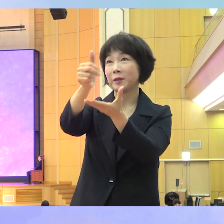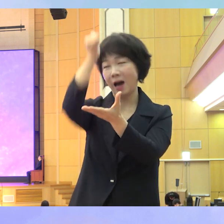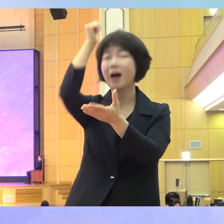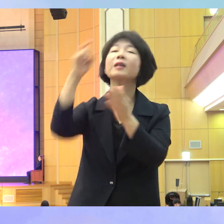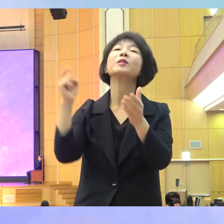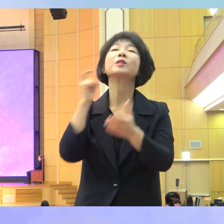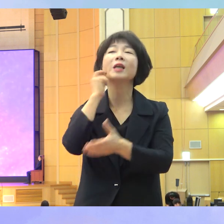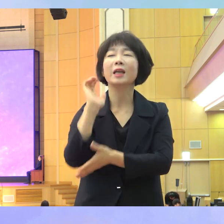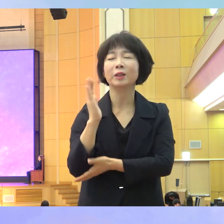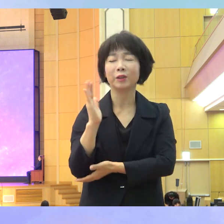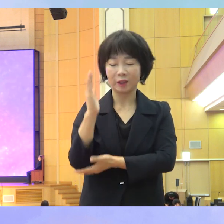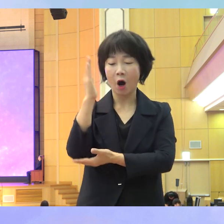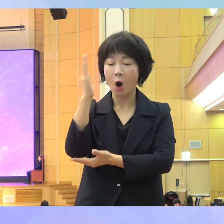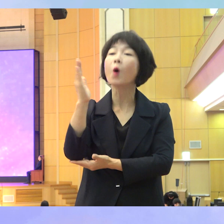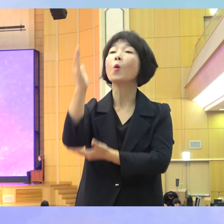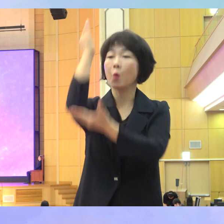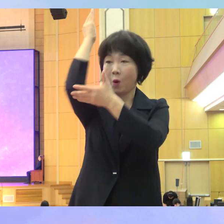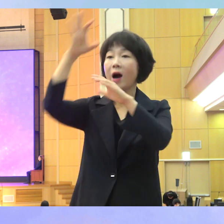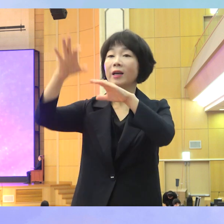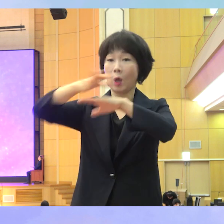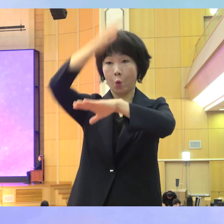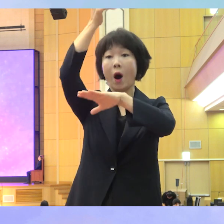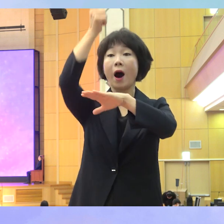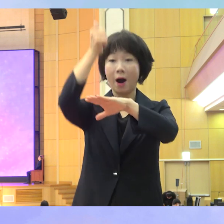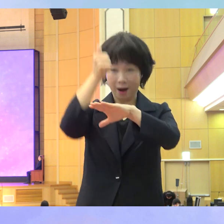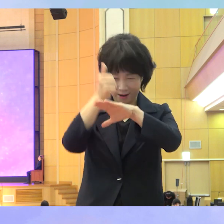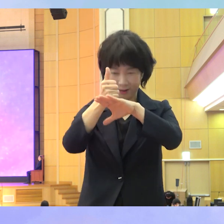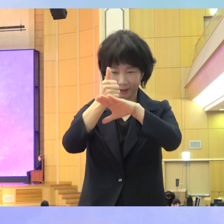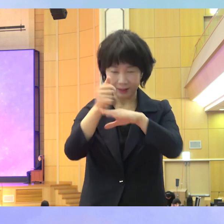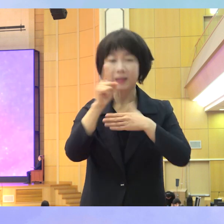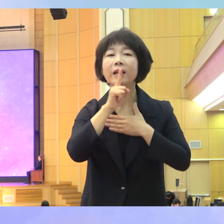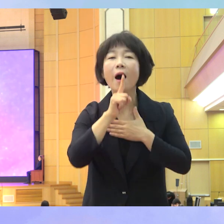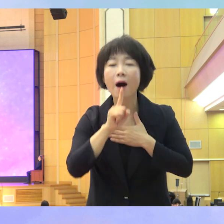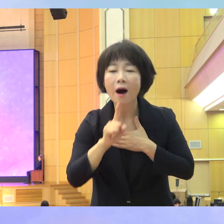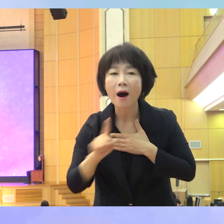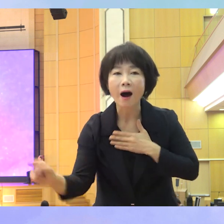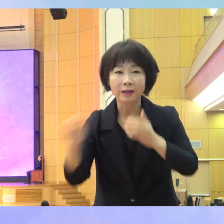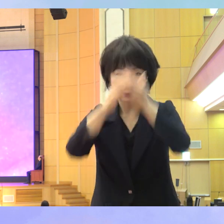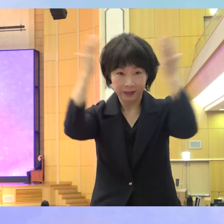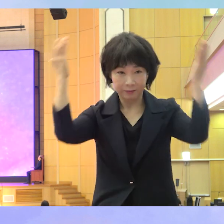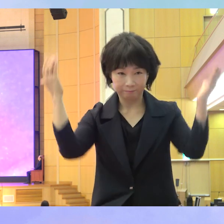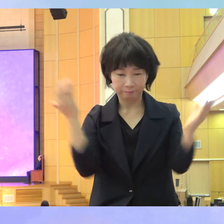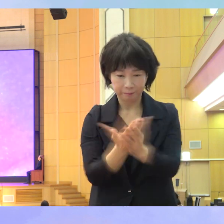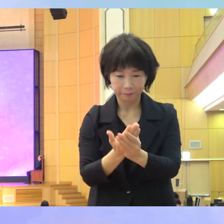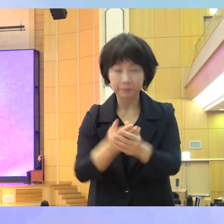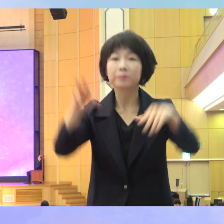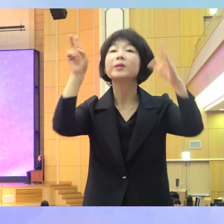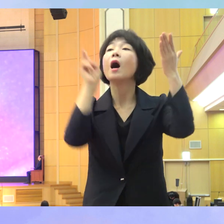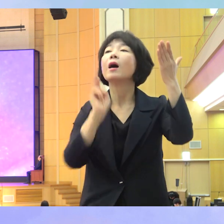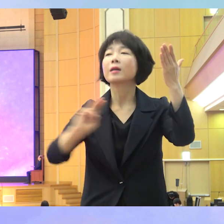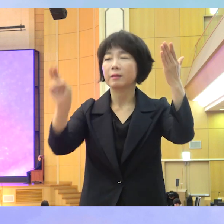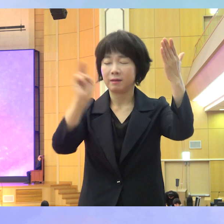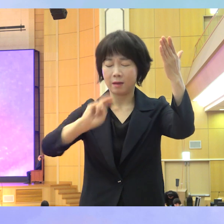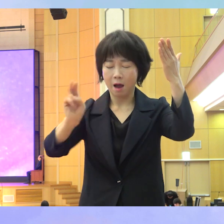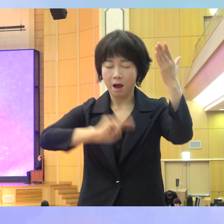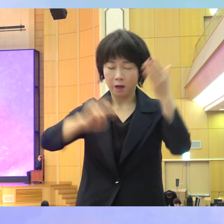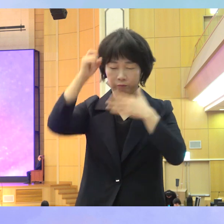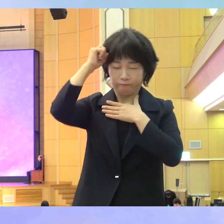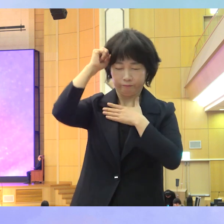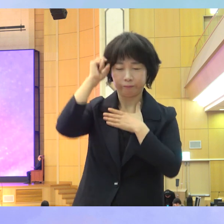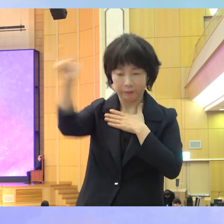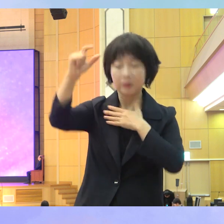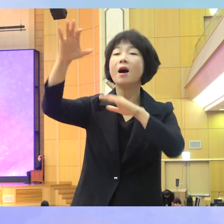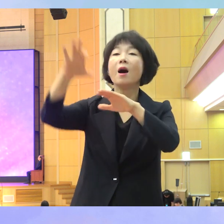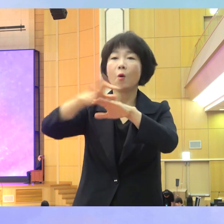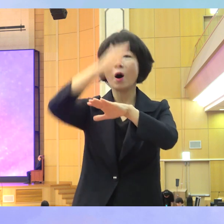만세. 당신은 영광의 왕이라. 다 찬양